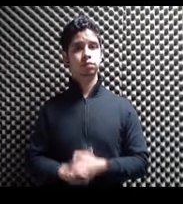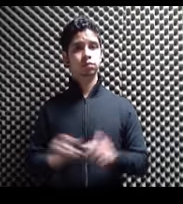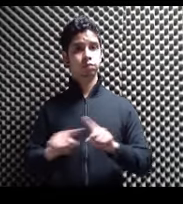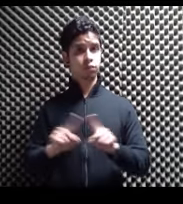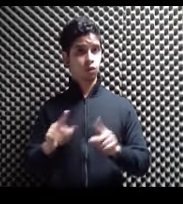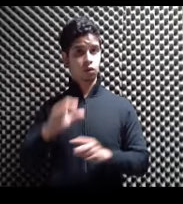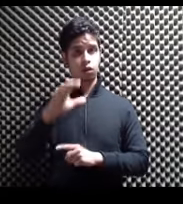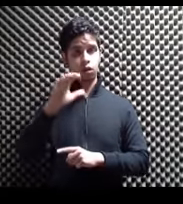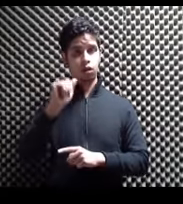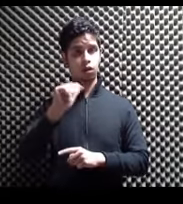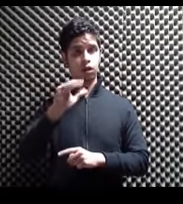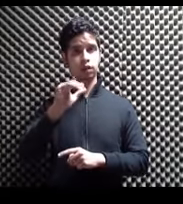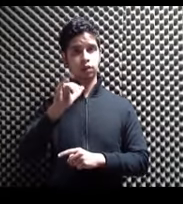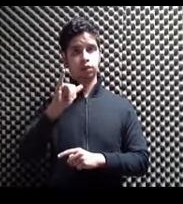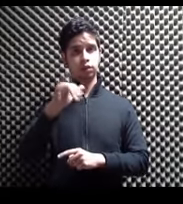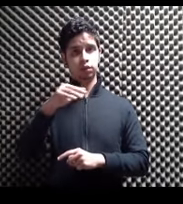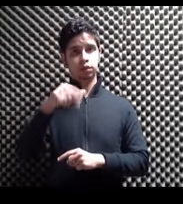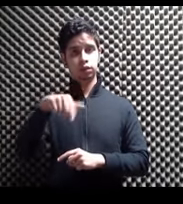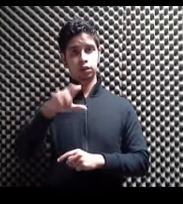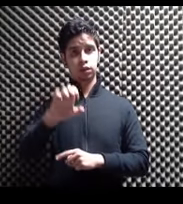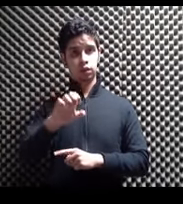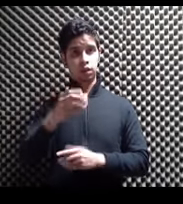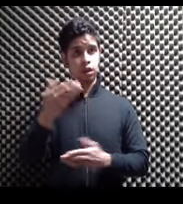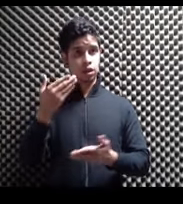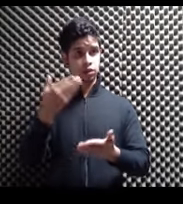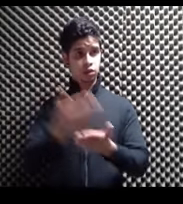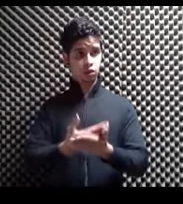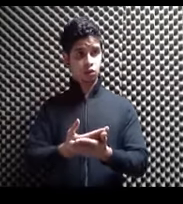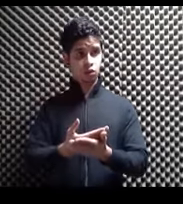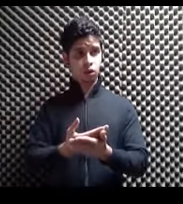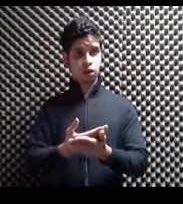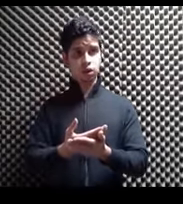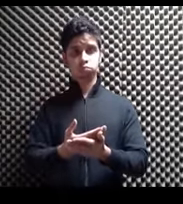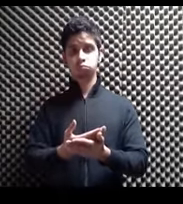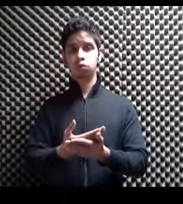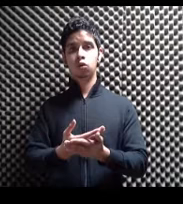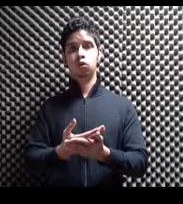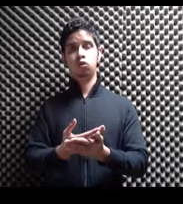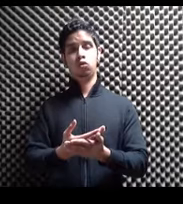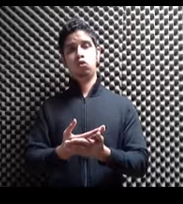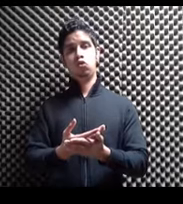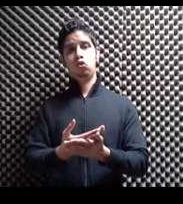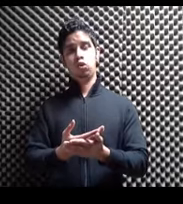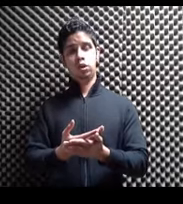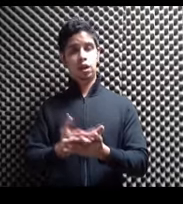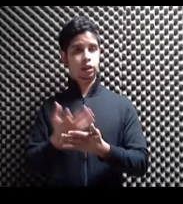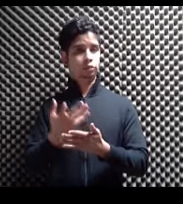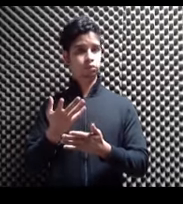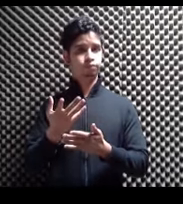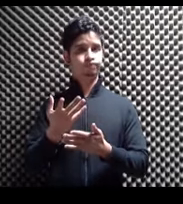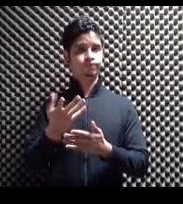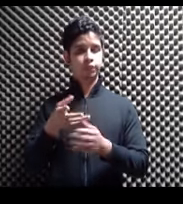él vino acostado en el transporte, del dolor que tenía. Aparte de que cuando estaba en ese proceso, en esa